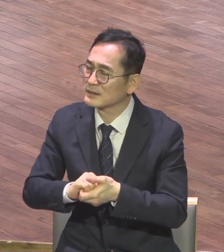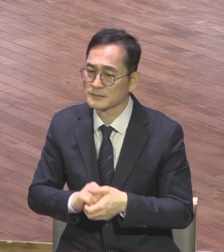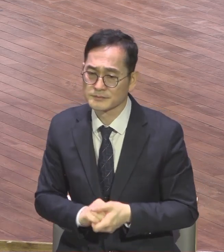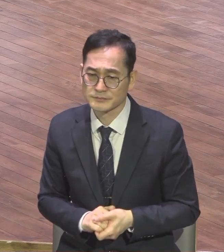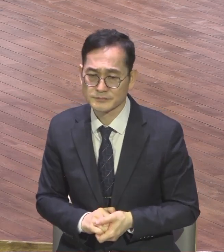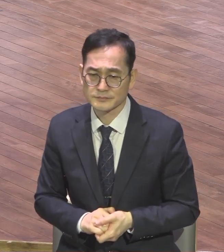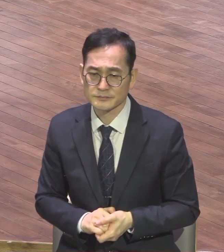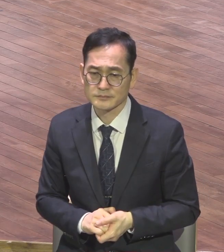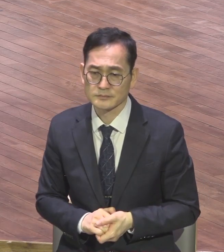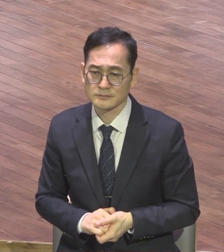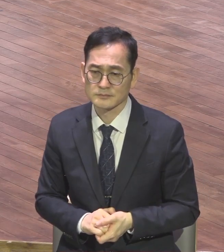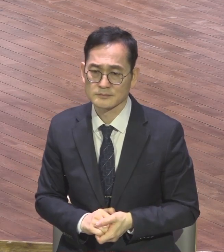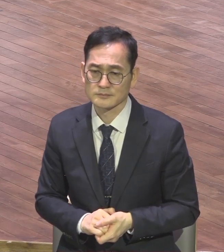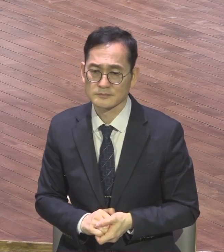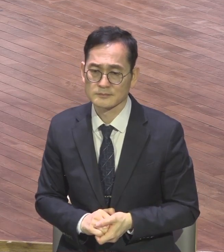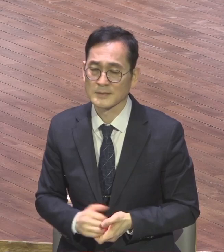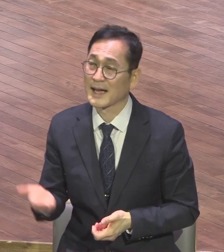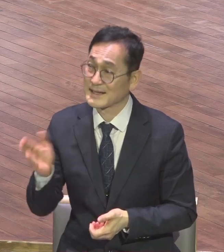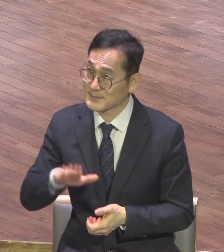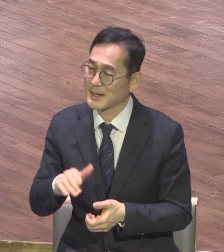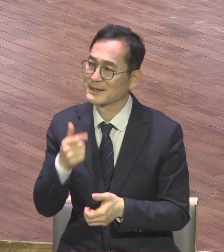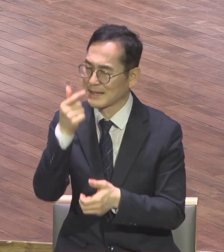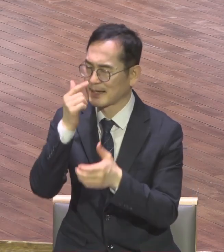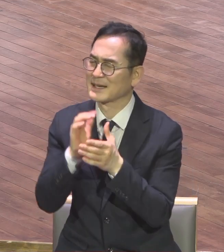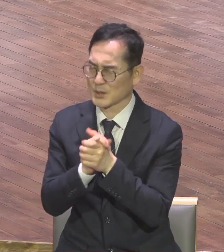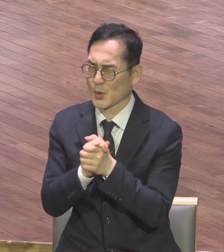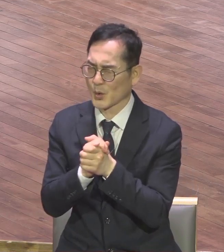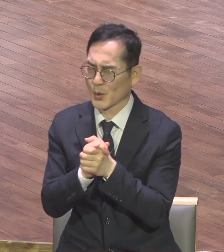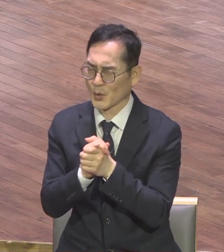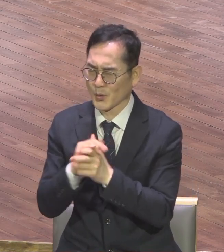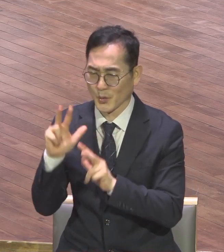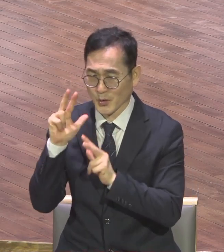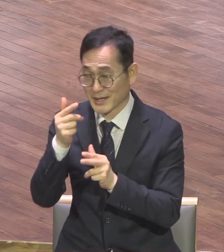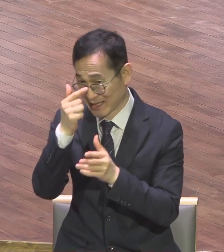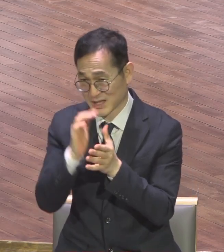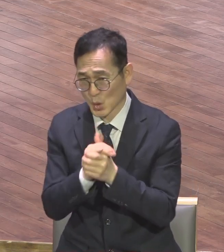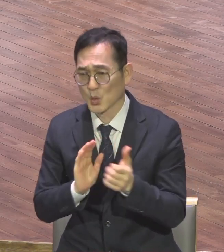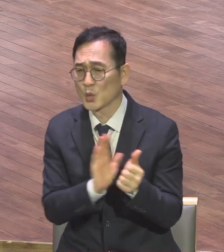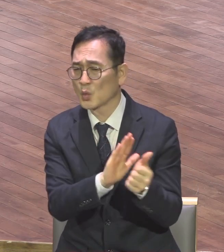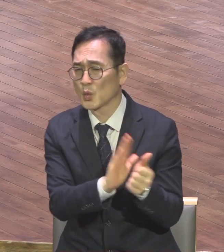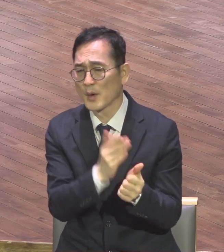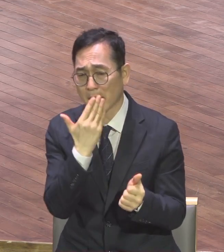오늘부터 하나님께 기도하겠습니다. 중보 기도의 용사가 되는 겁니다.